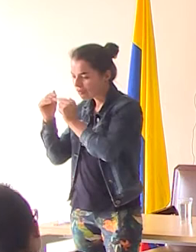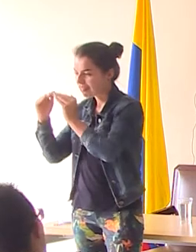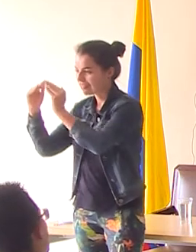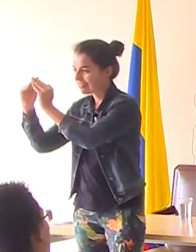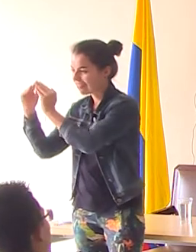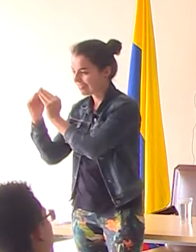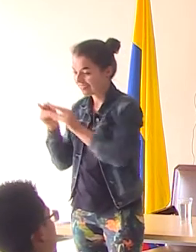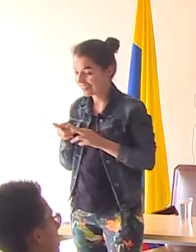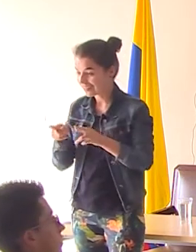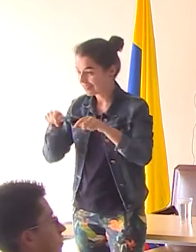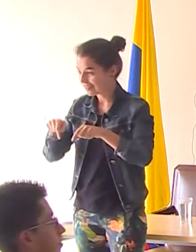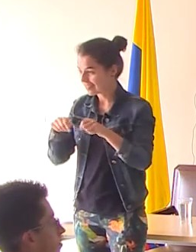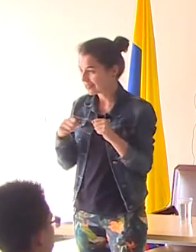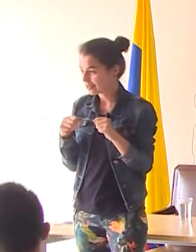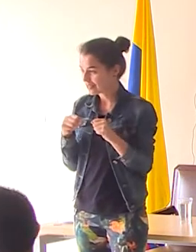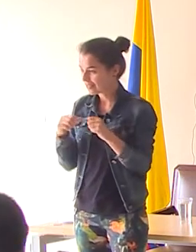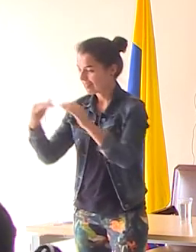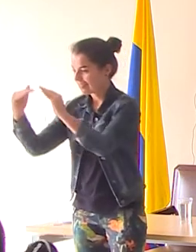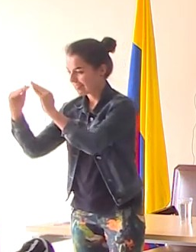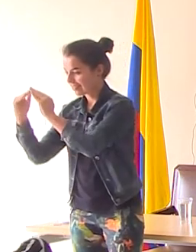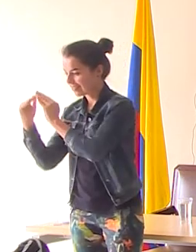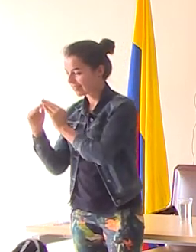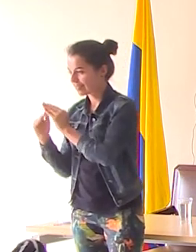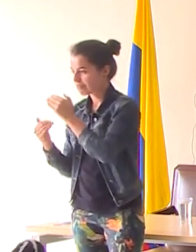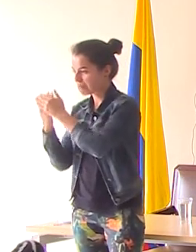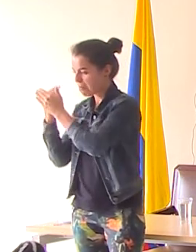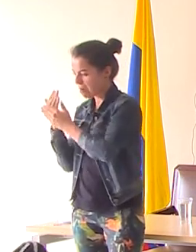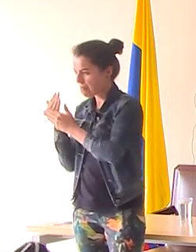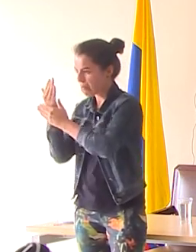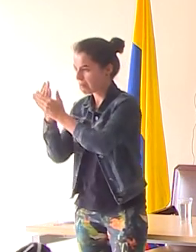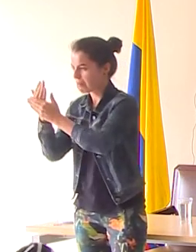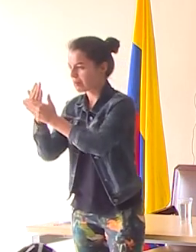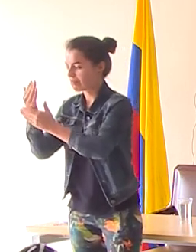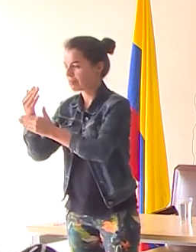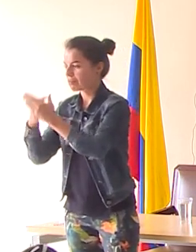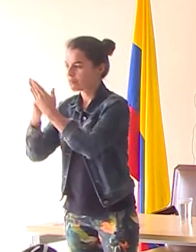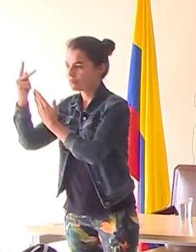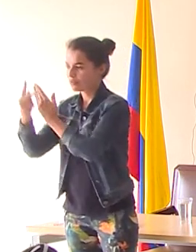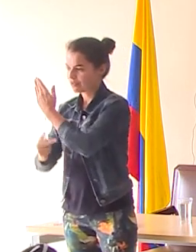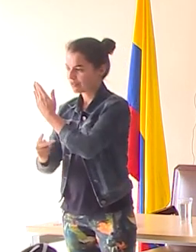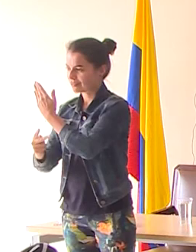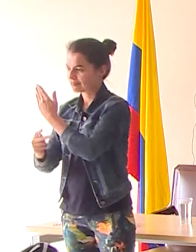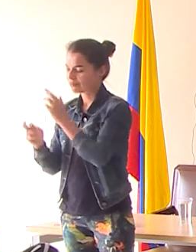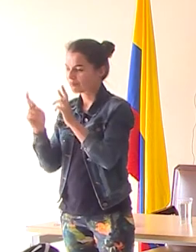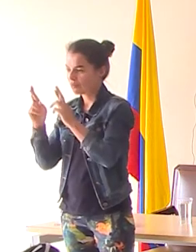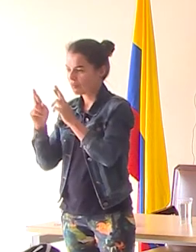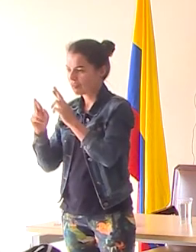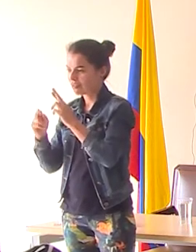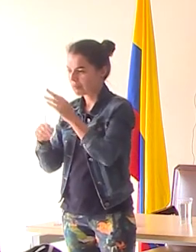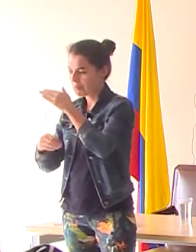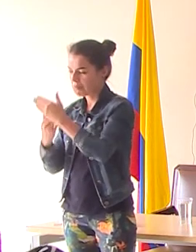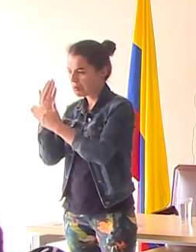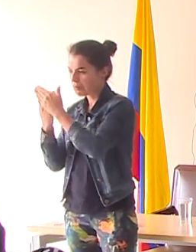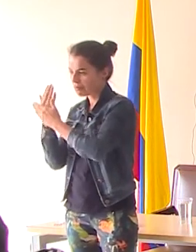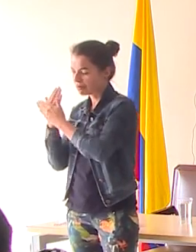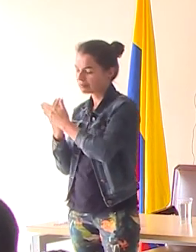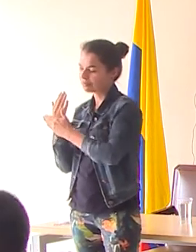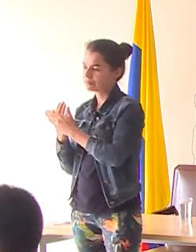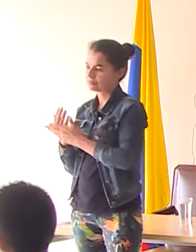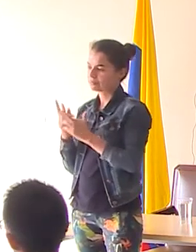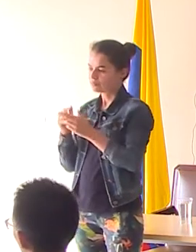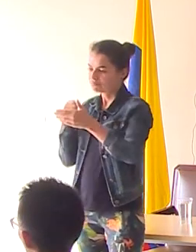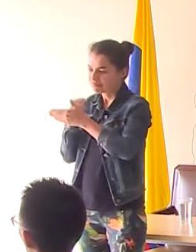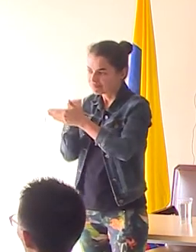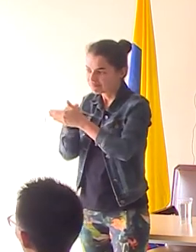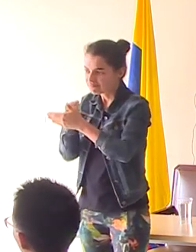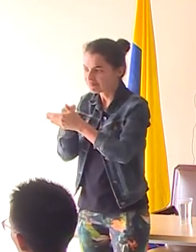punta de bogotá buscando digamos la limpieza del río y obviamente presionando muy fuerte por